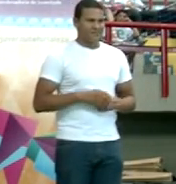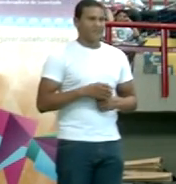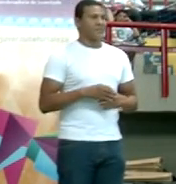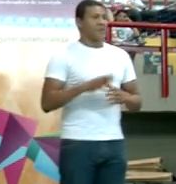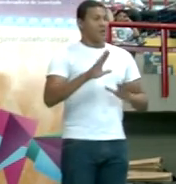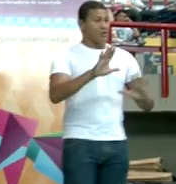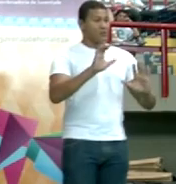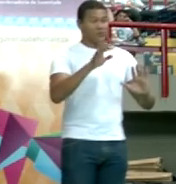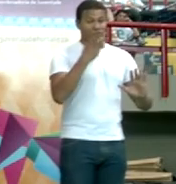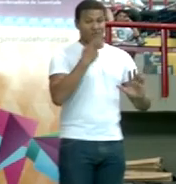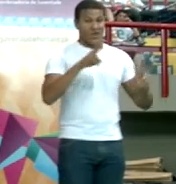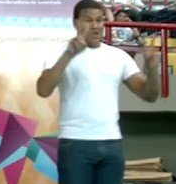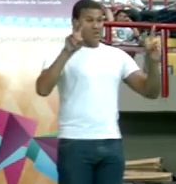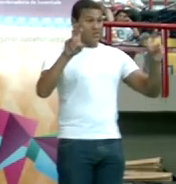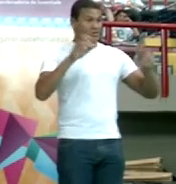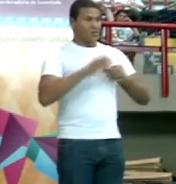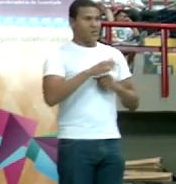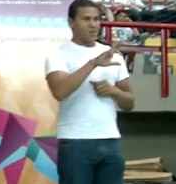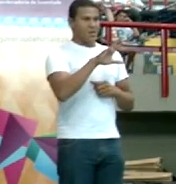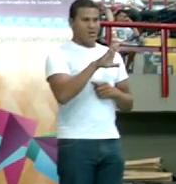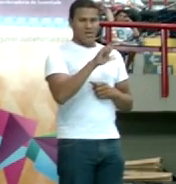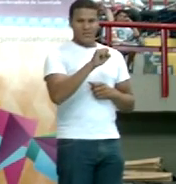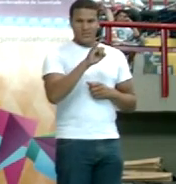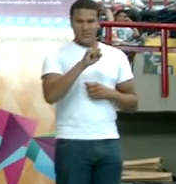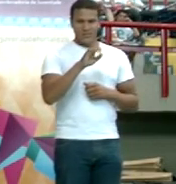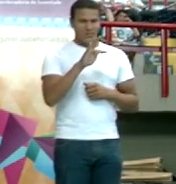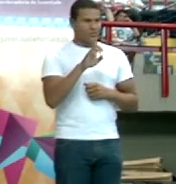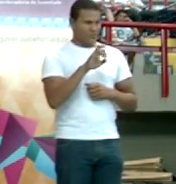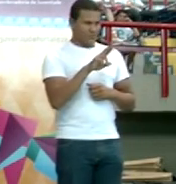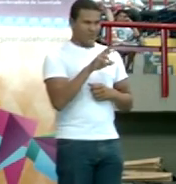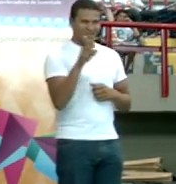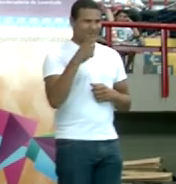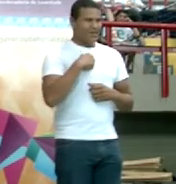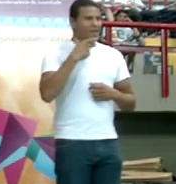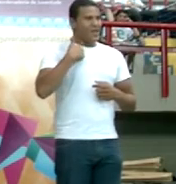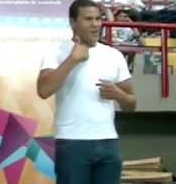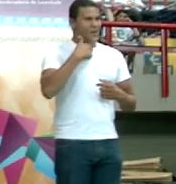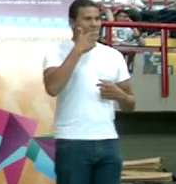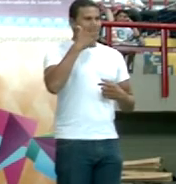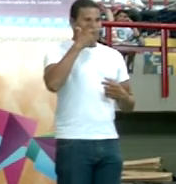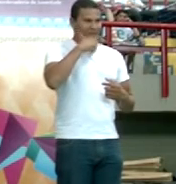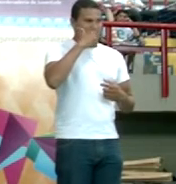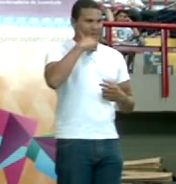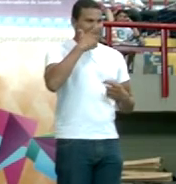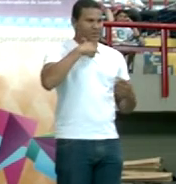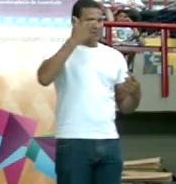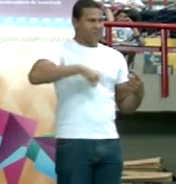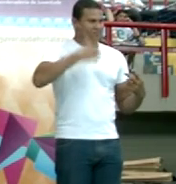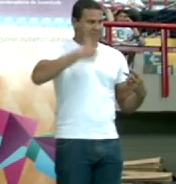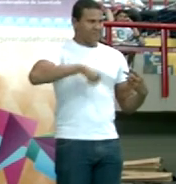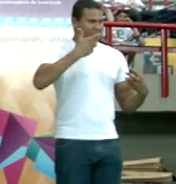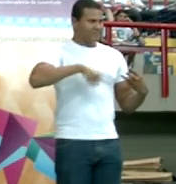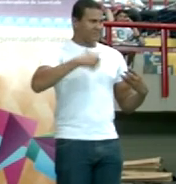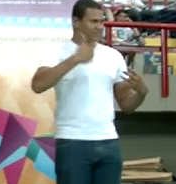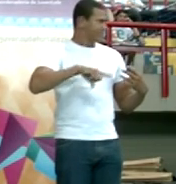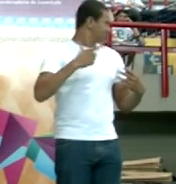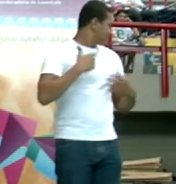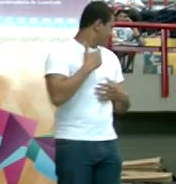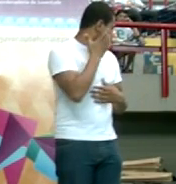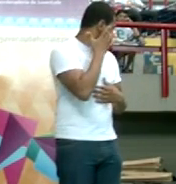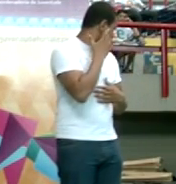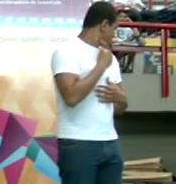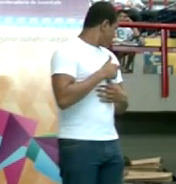para finalizar, vocês estão vendo que eu adoro repetindo, já, pessoal? Já anotaram? Beleza. Qual é o objetivo